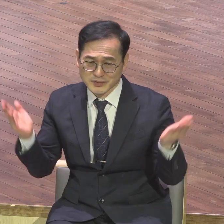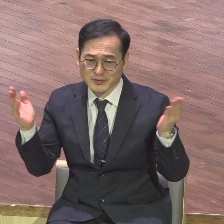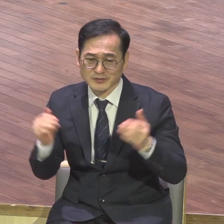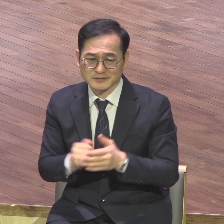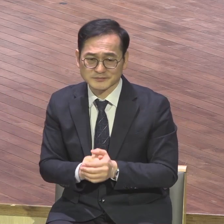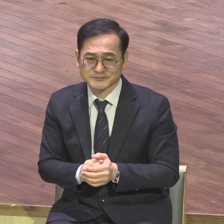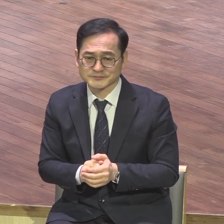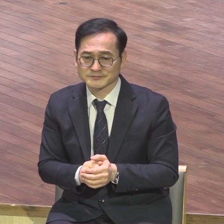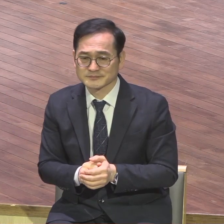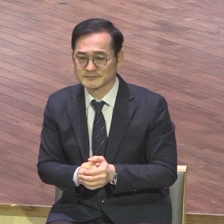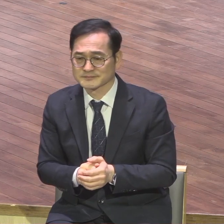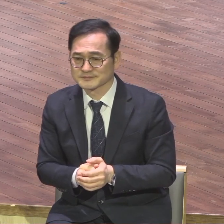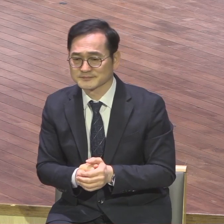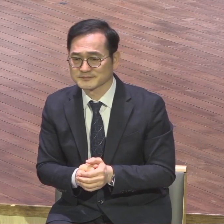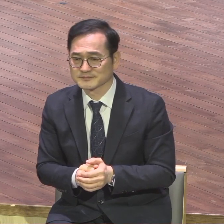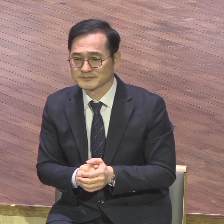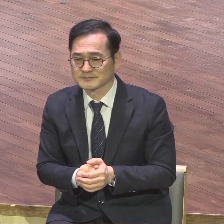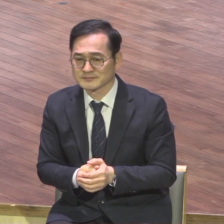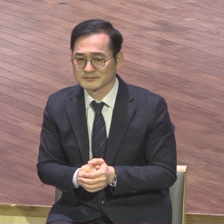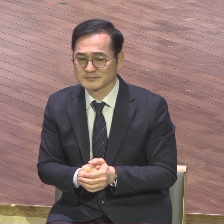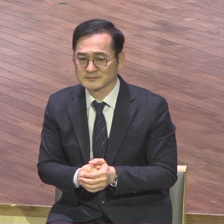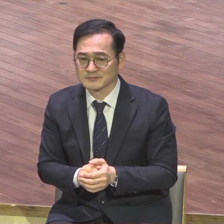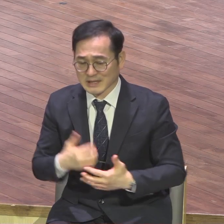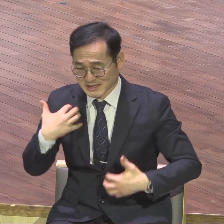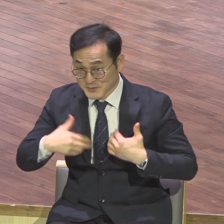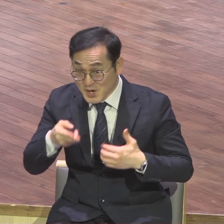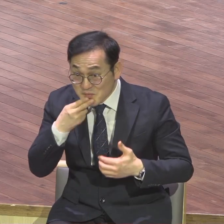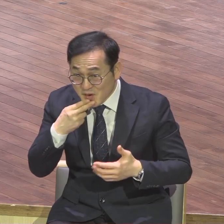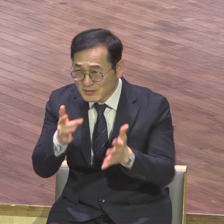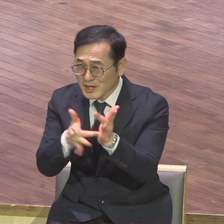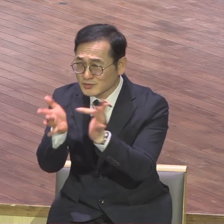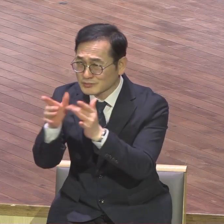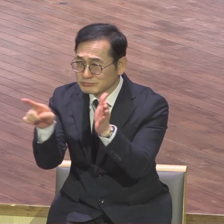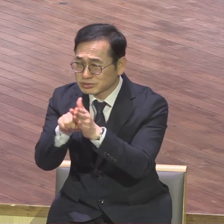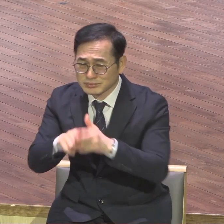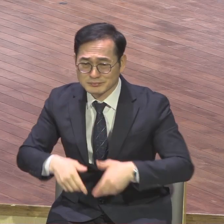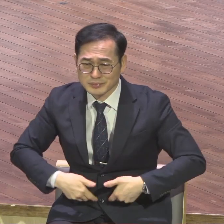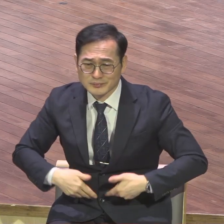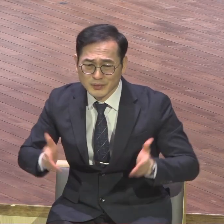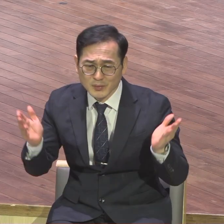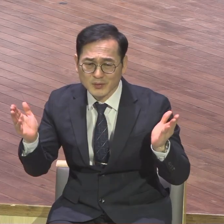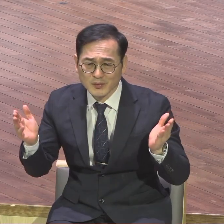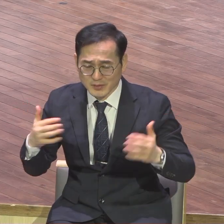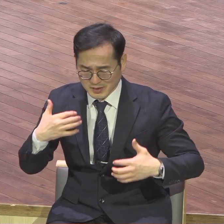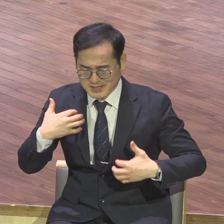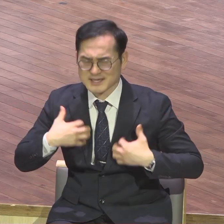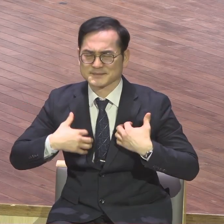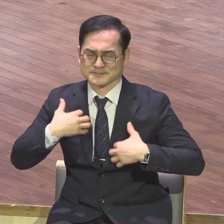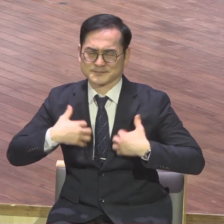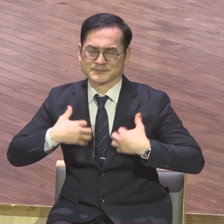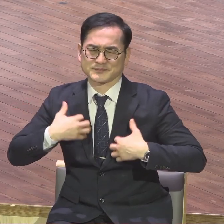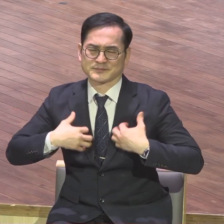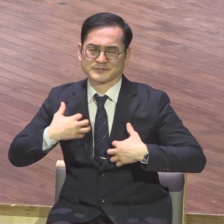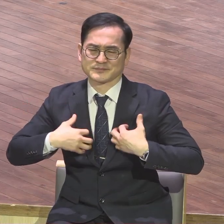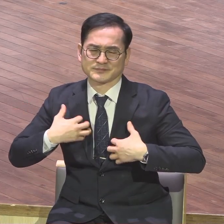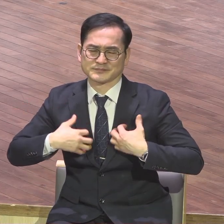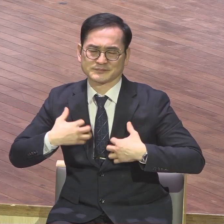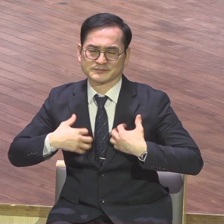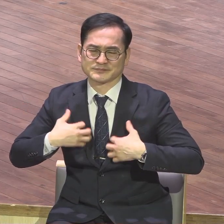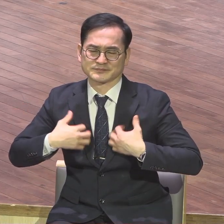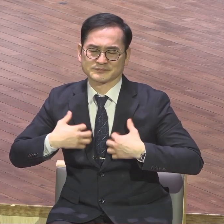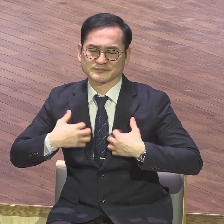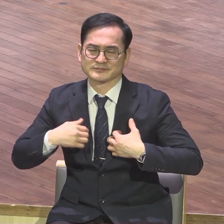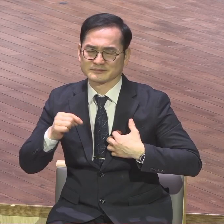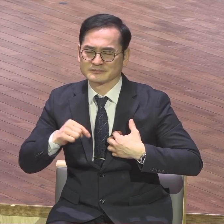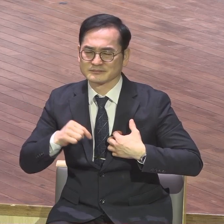기쁨이 없는 신앙생활 하지 마세요. 기쁨이 없는 직분 하지 마세요. 어떻게 나 같은 게 이 직분을 맡아서